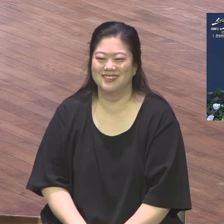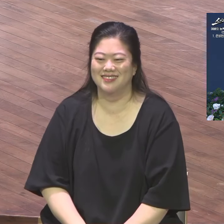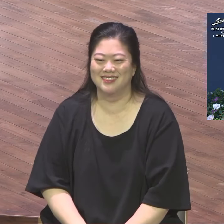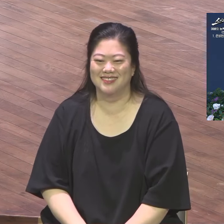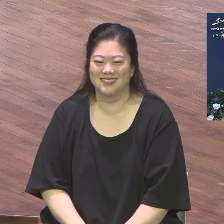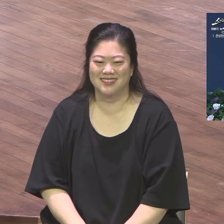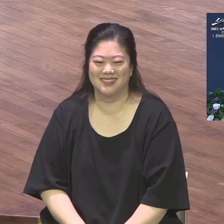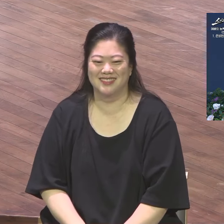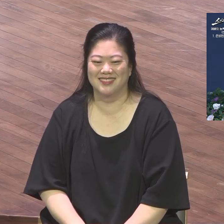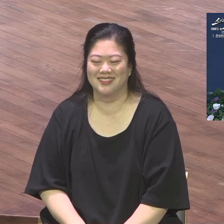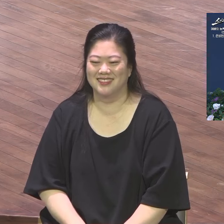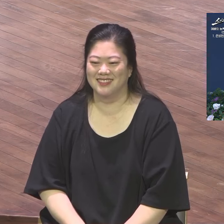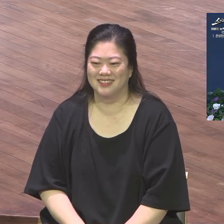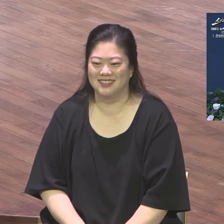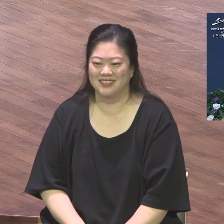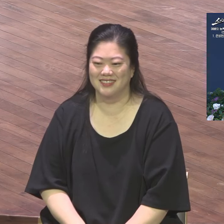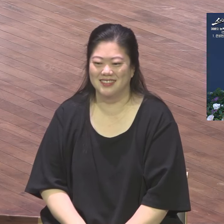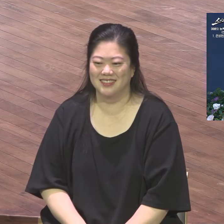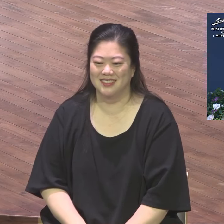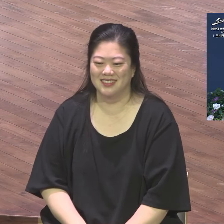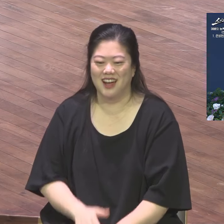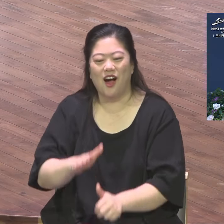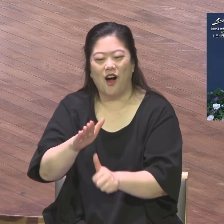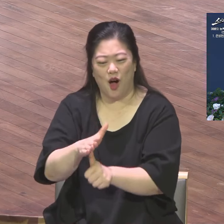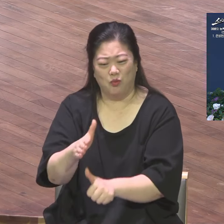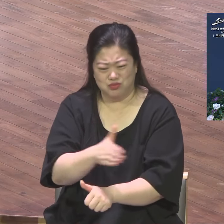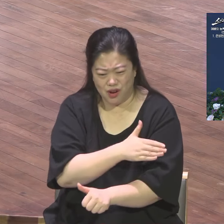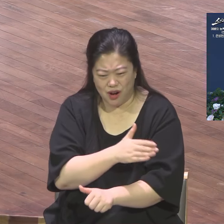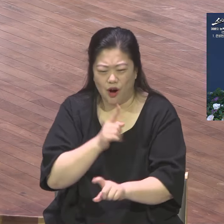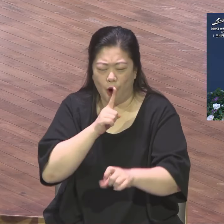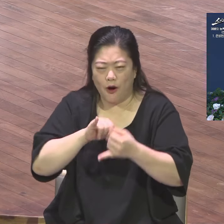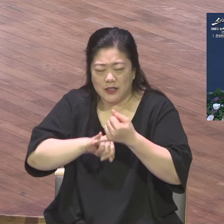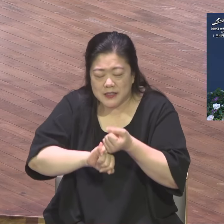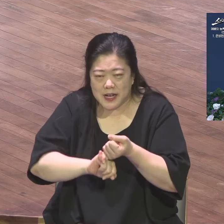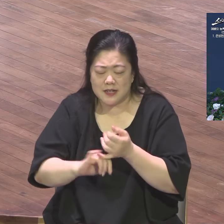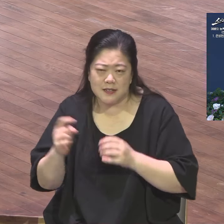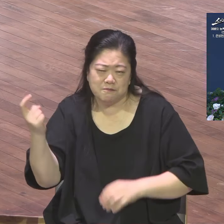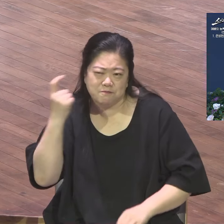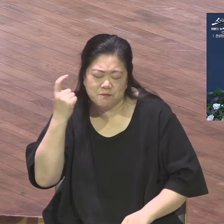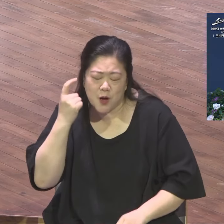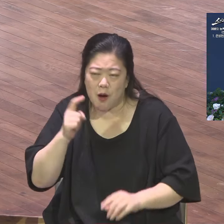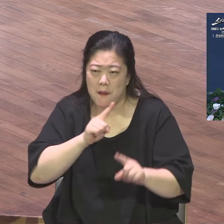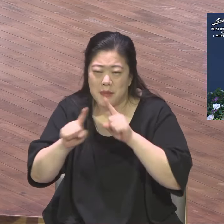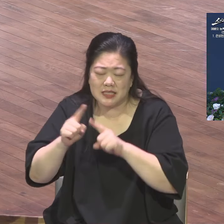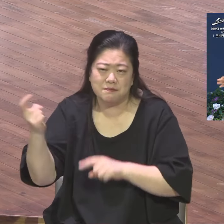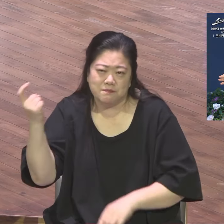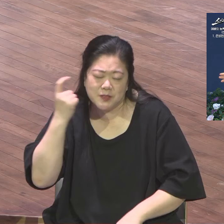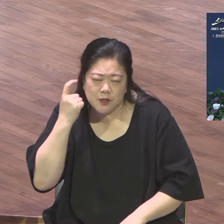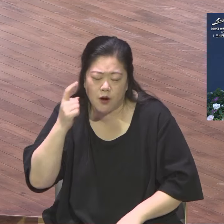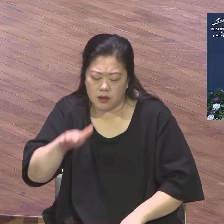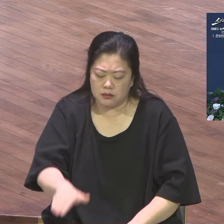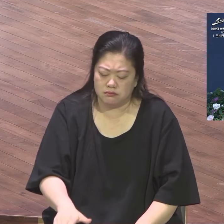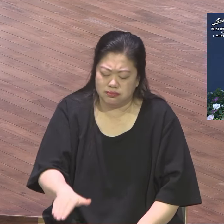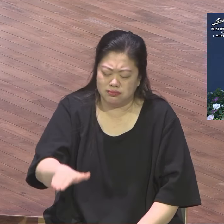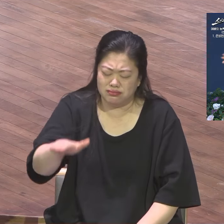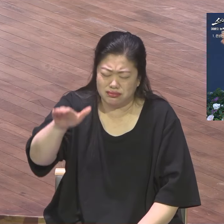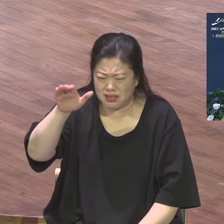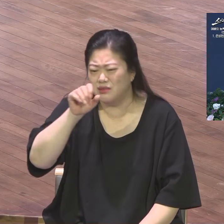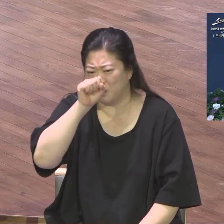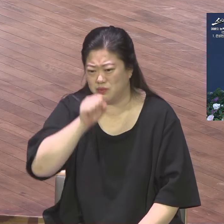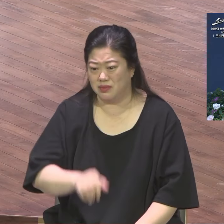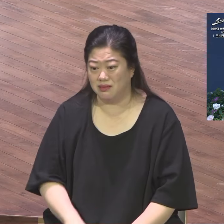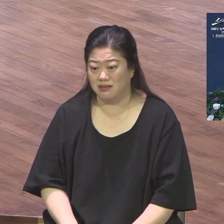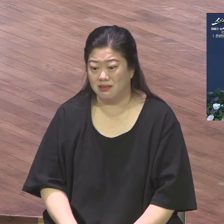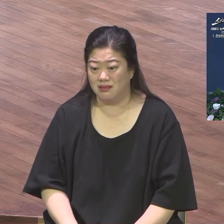어려서부터 언약 잡고 다 말씀 속에서 이 아들이 기대가 됩니다. 아빠 어떻게 잘하겠어요? 완전 요셉처럼 이거 렘넌트